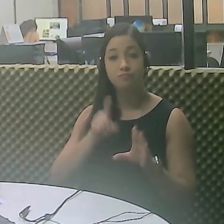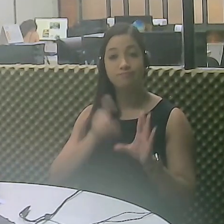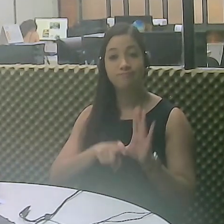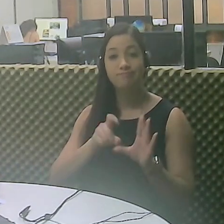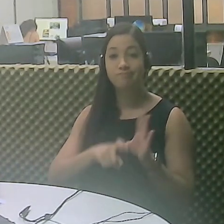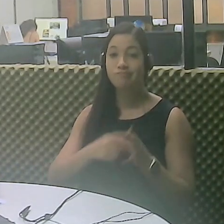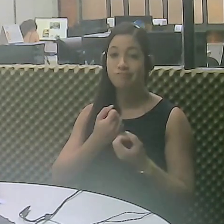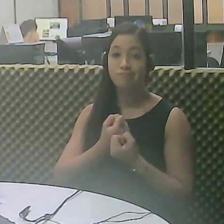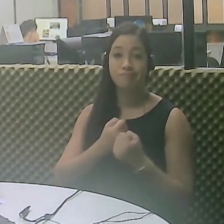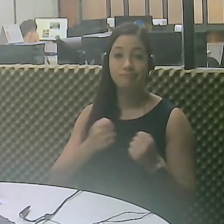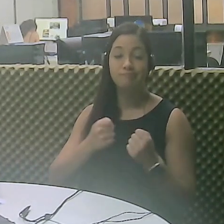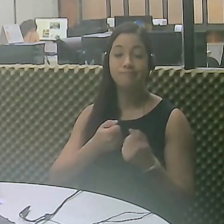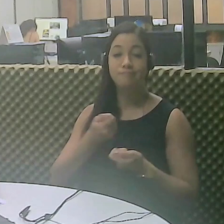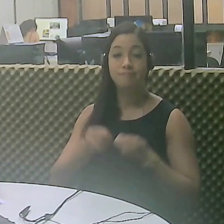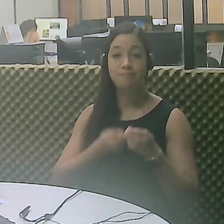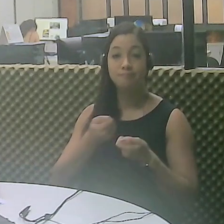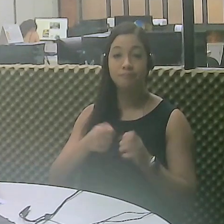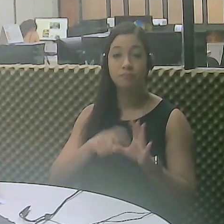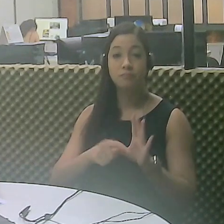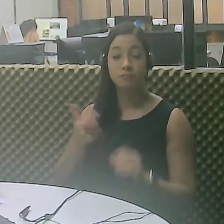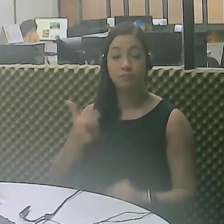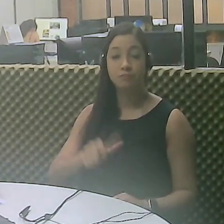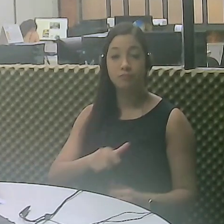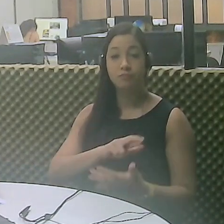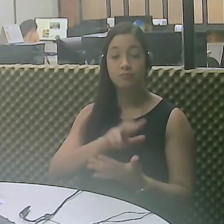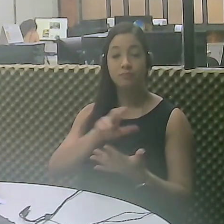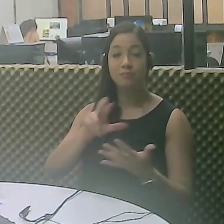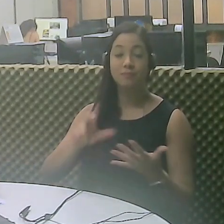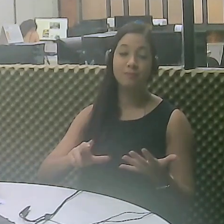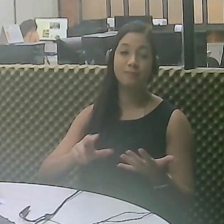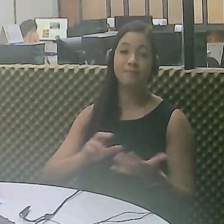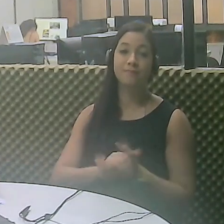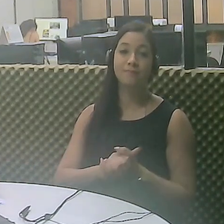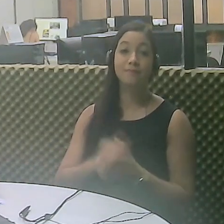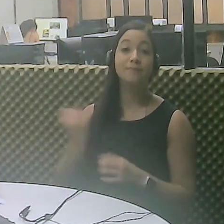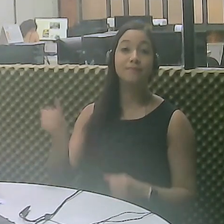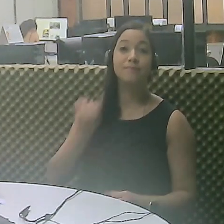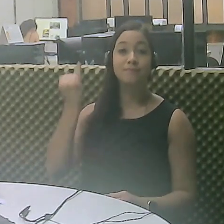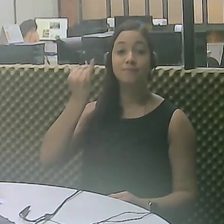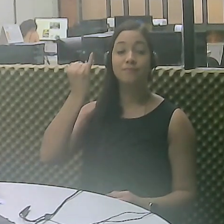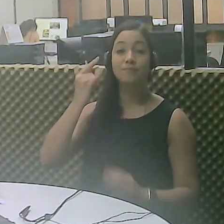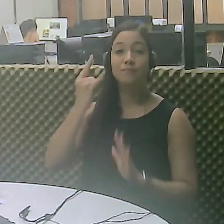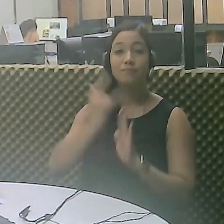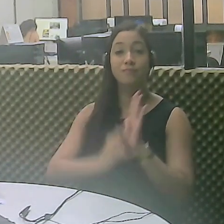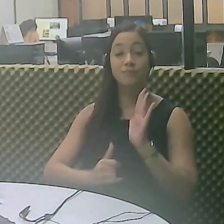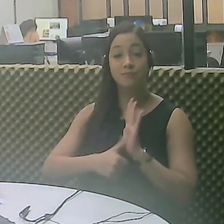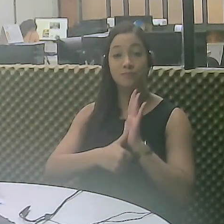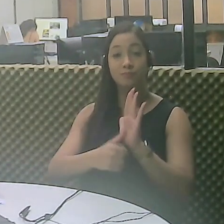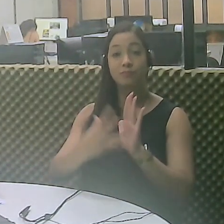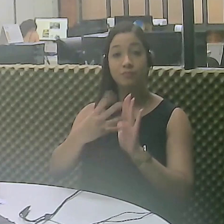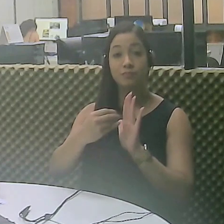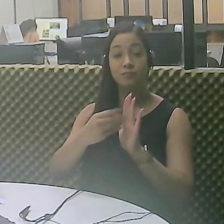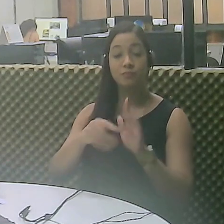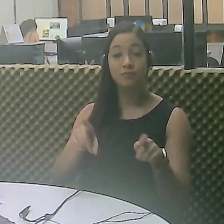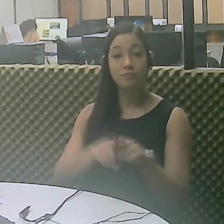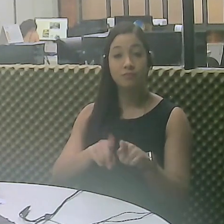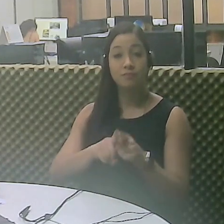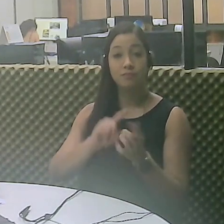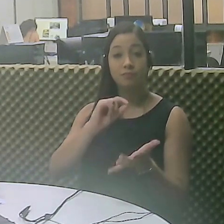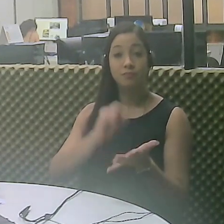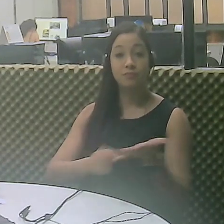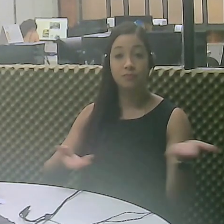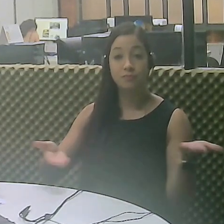cobranças indevidas, renegociação de dívidas, entre outros. É importante levar cópia dos documentos pessoais e